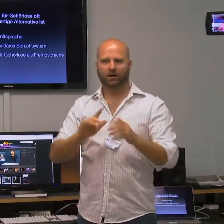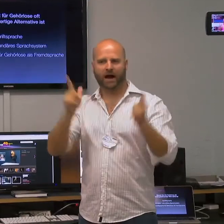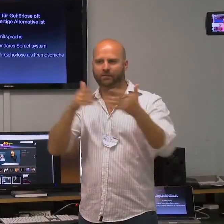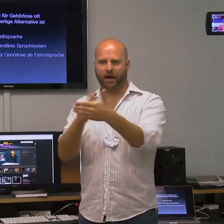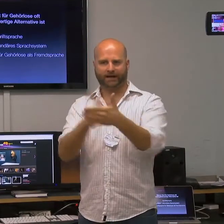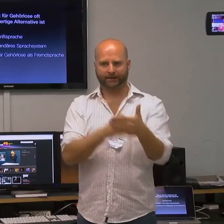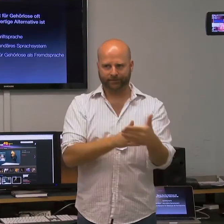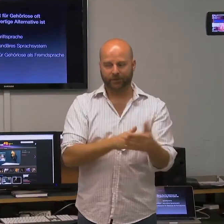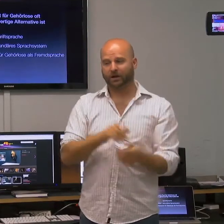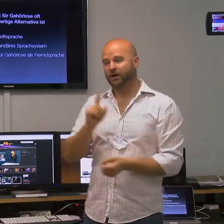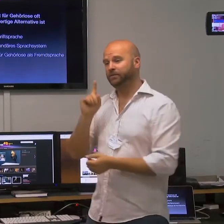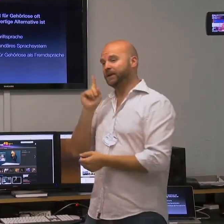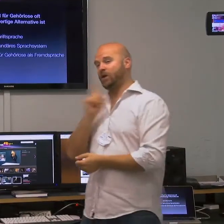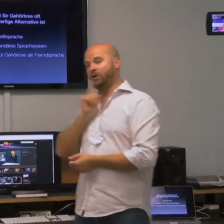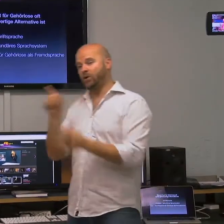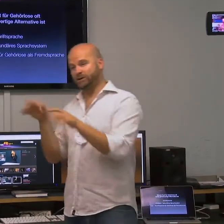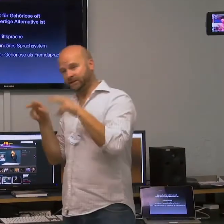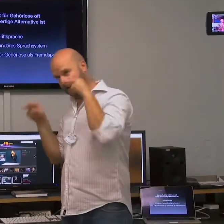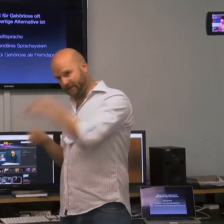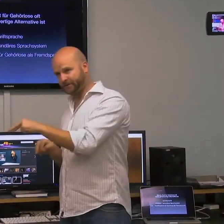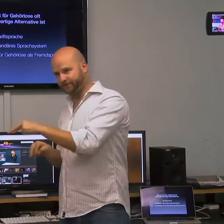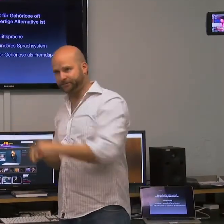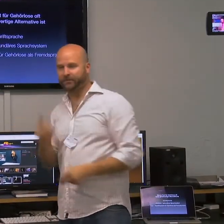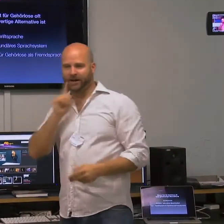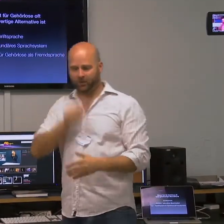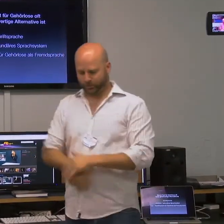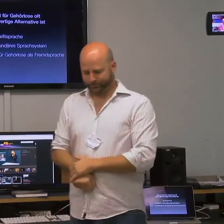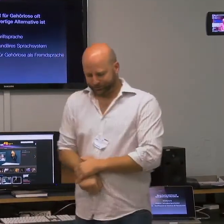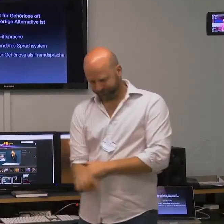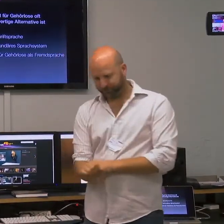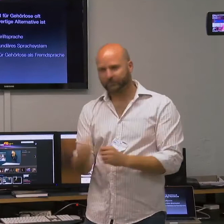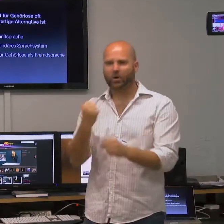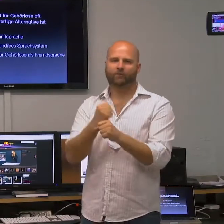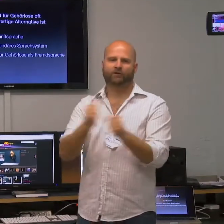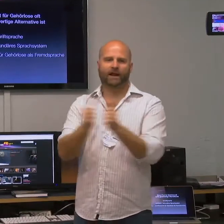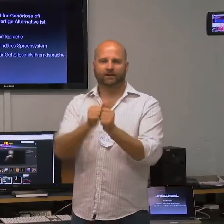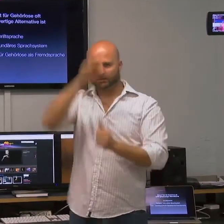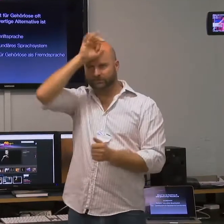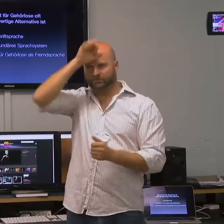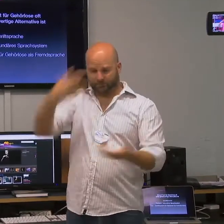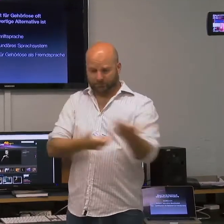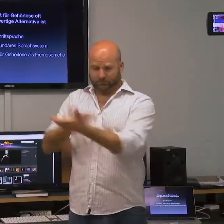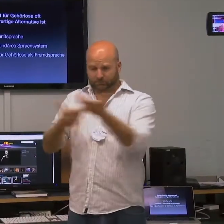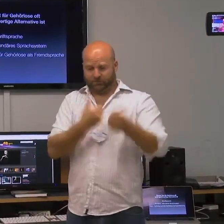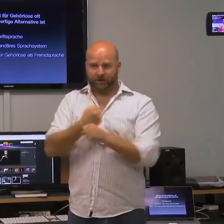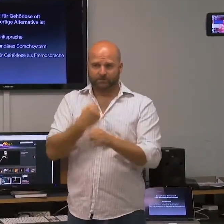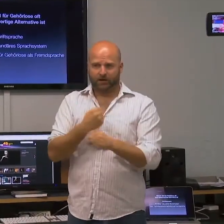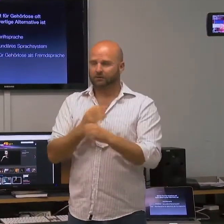schreiben und alles mitverfolgen und habt keine Barrieren. Aber bei den Gehörlosen ist das ganz anders. Wenn wir auf die Welt kommen, haben ja die